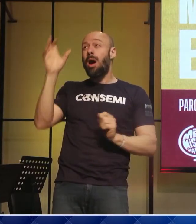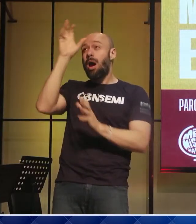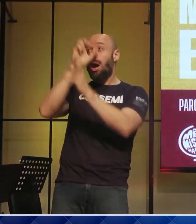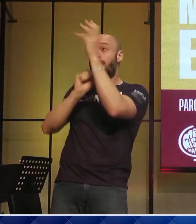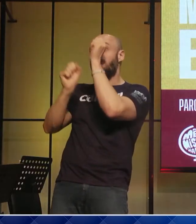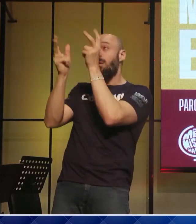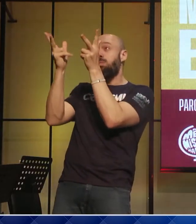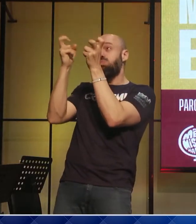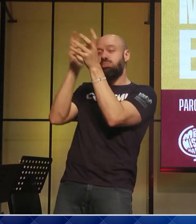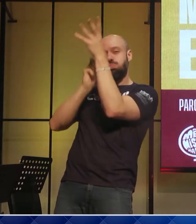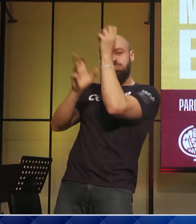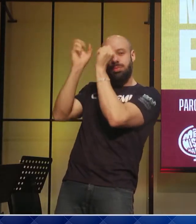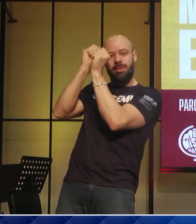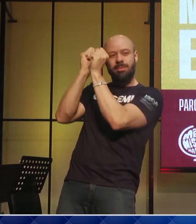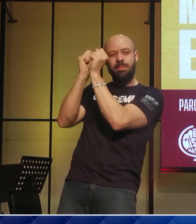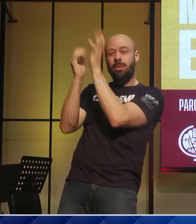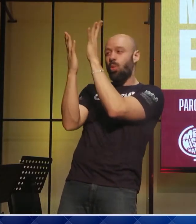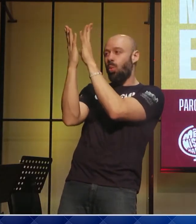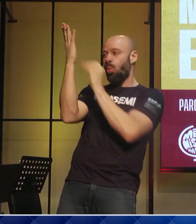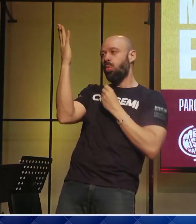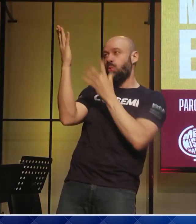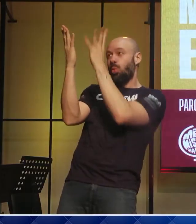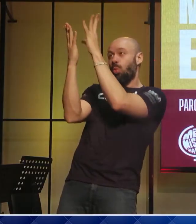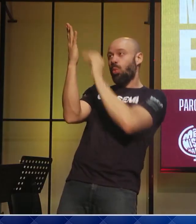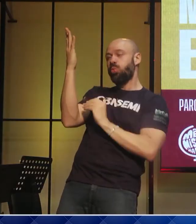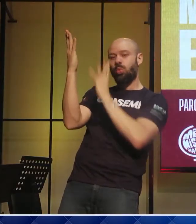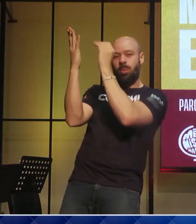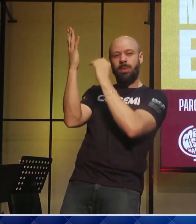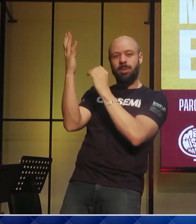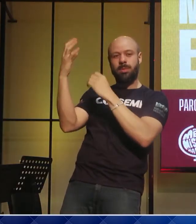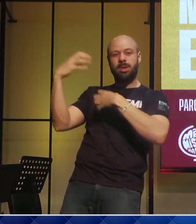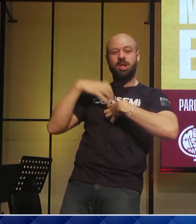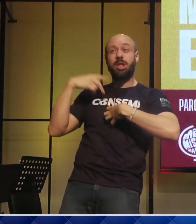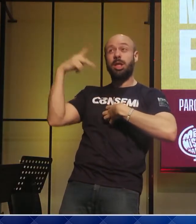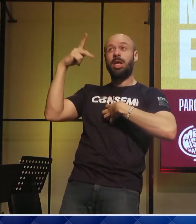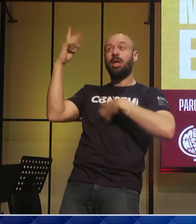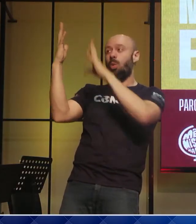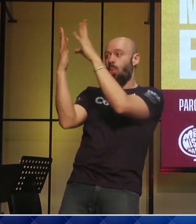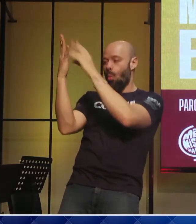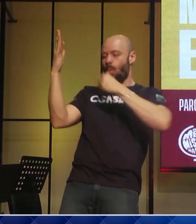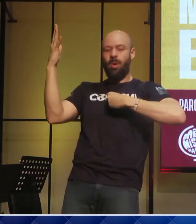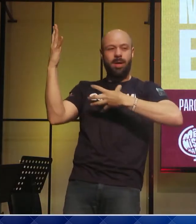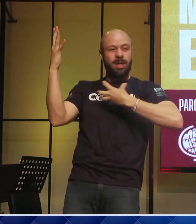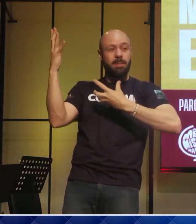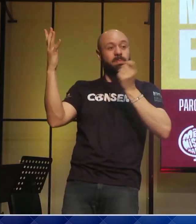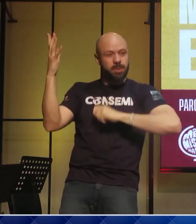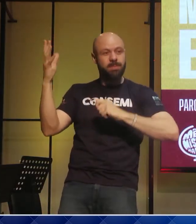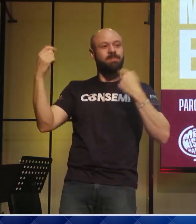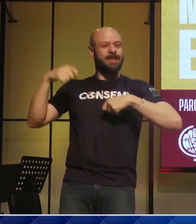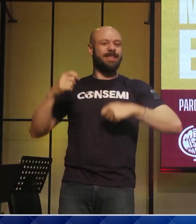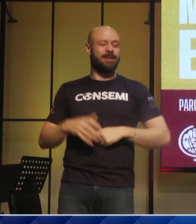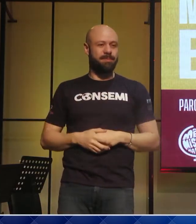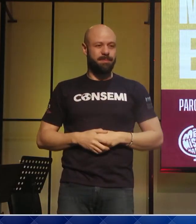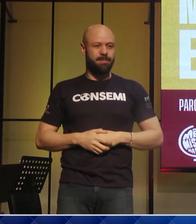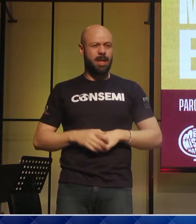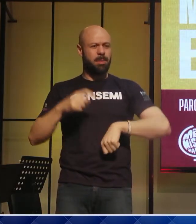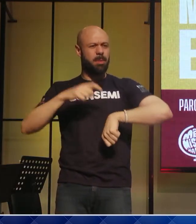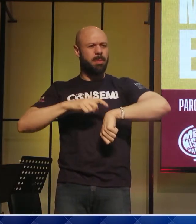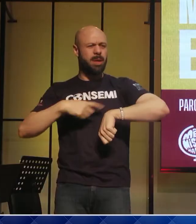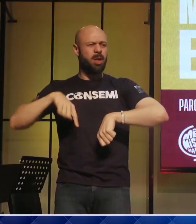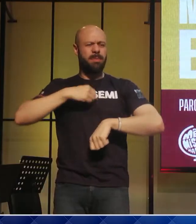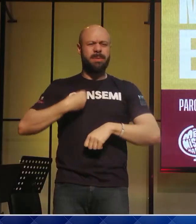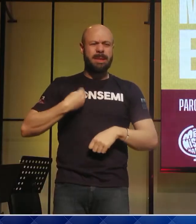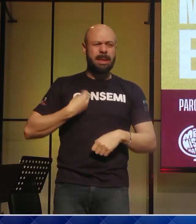mais semelhante a Ele, mais parecido com Ele. E tem momentos na nossa vida que nós